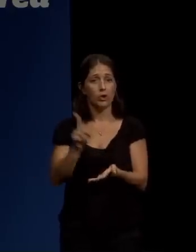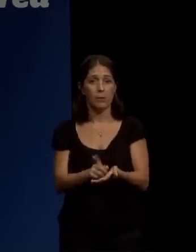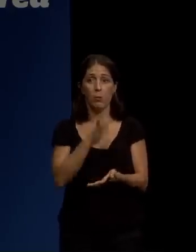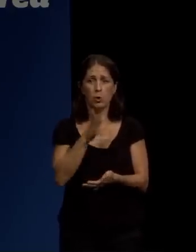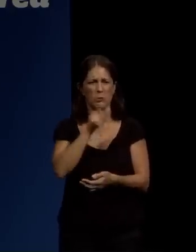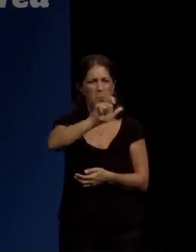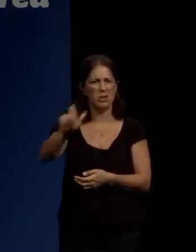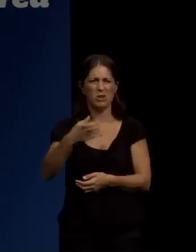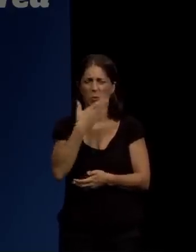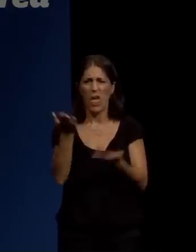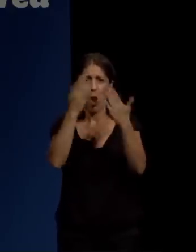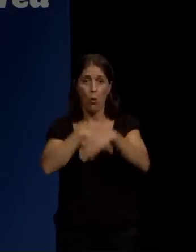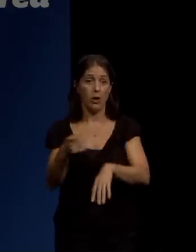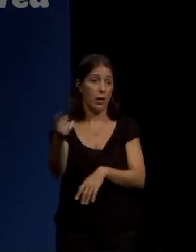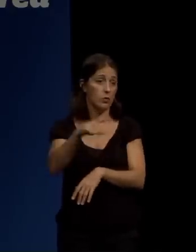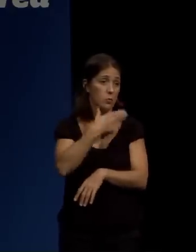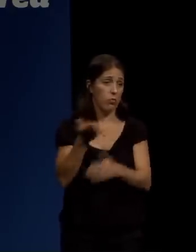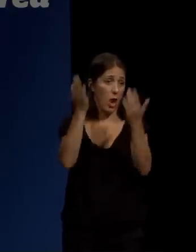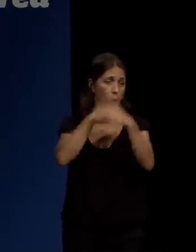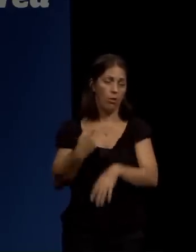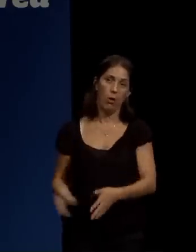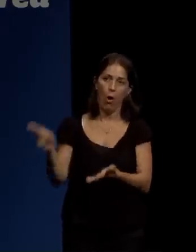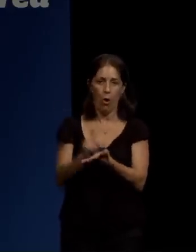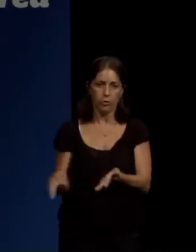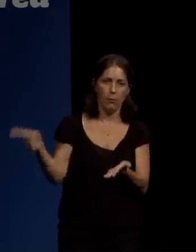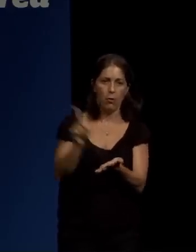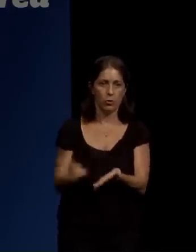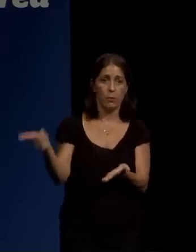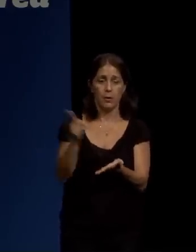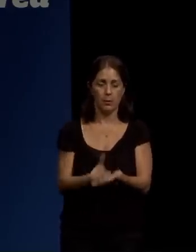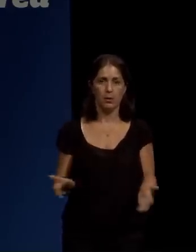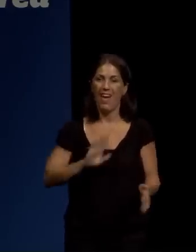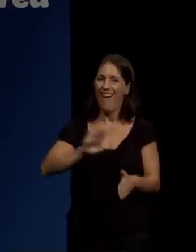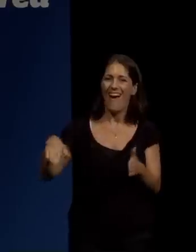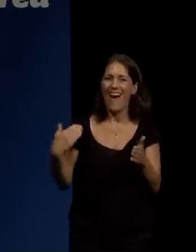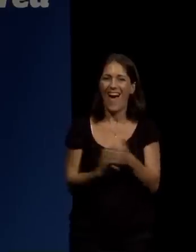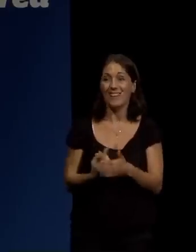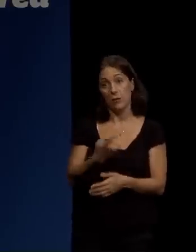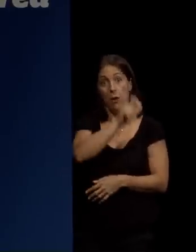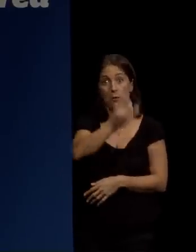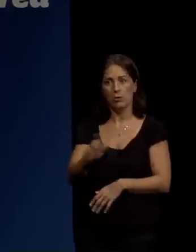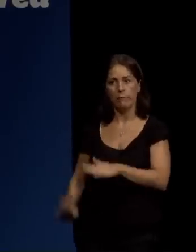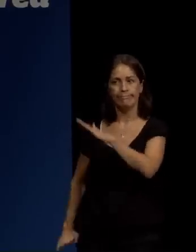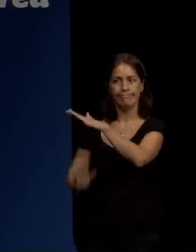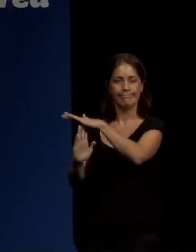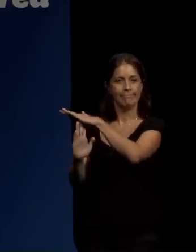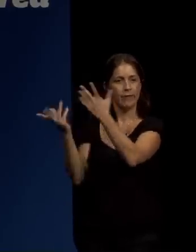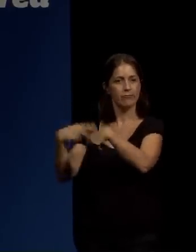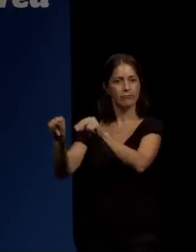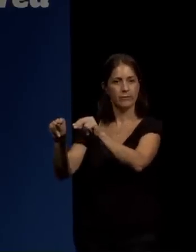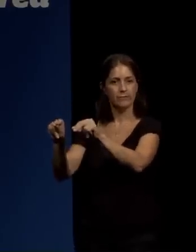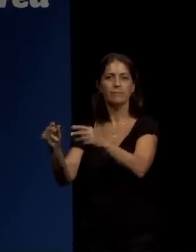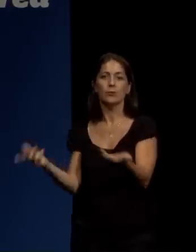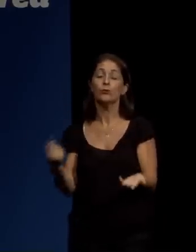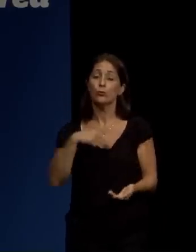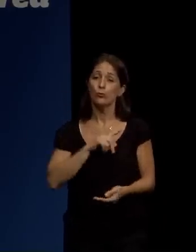que non ten vergoña, e como son sin vergoñas, volven a facelas unha e outra vez, hasta que alguén lles para os pés. E